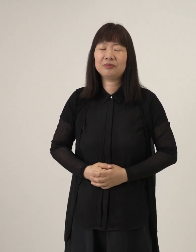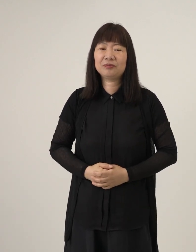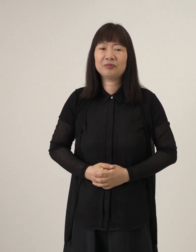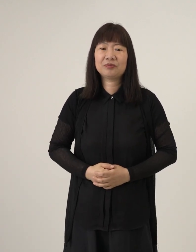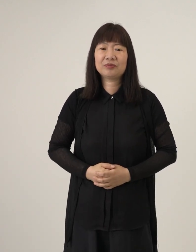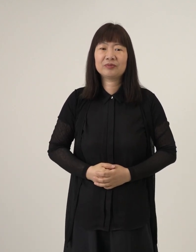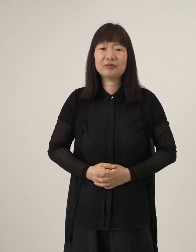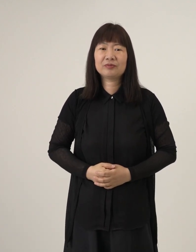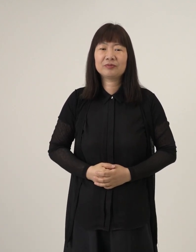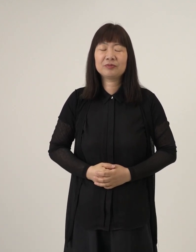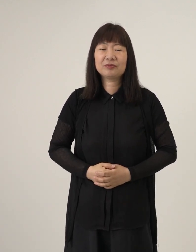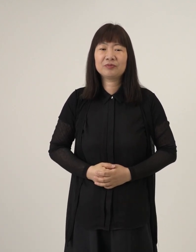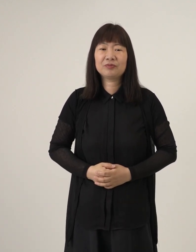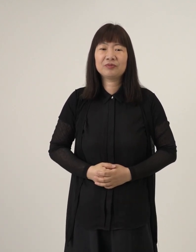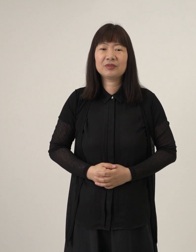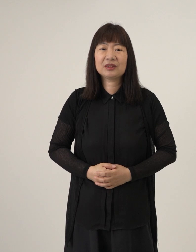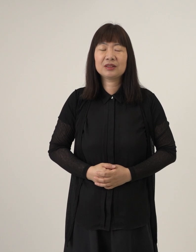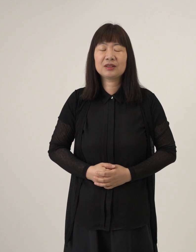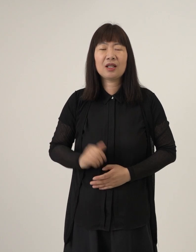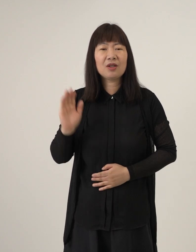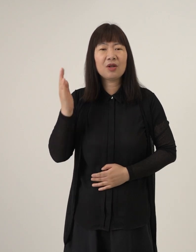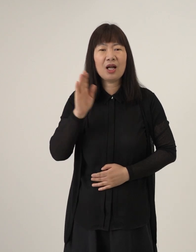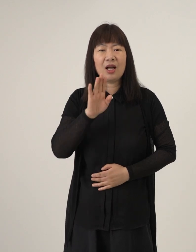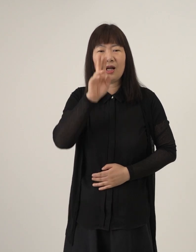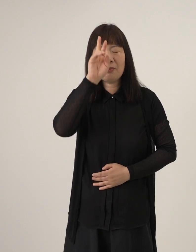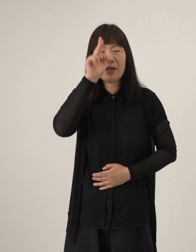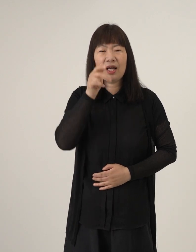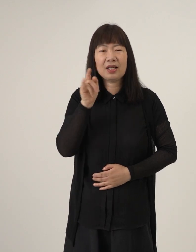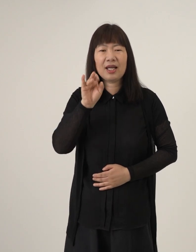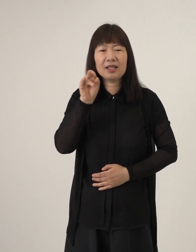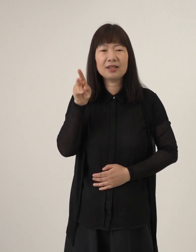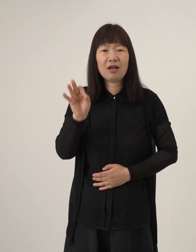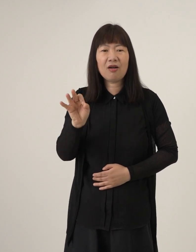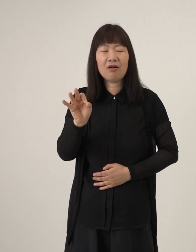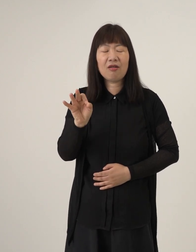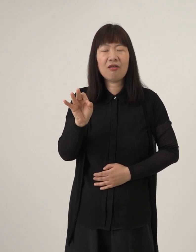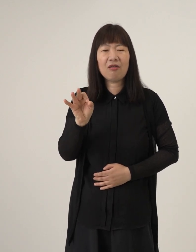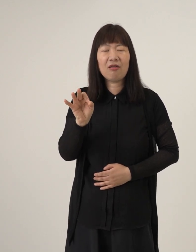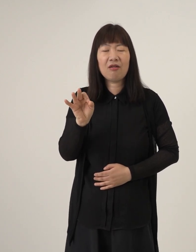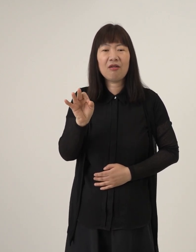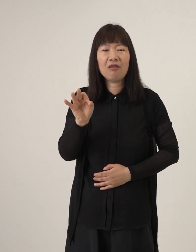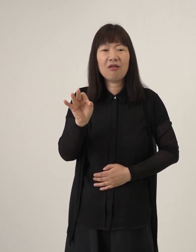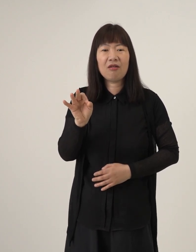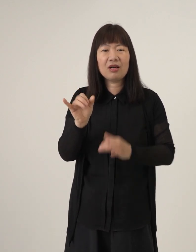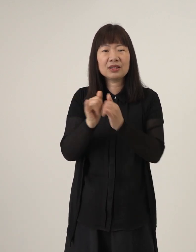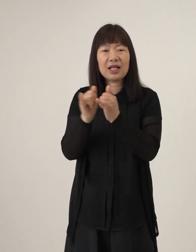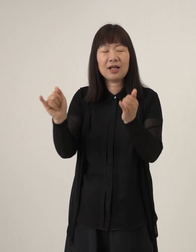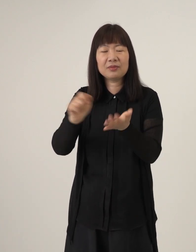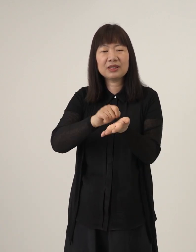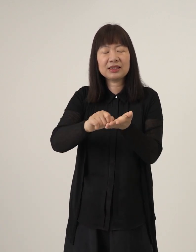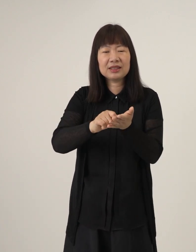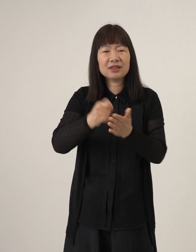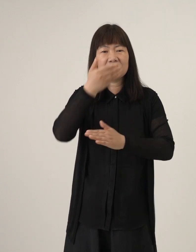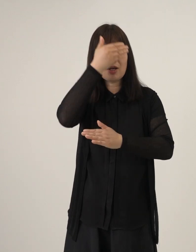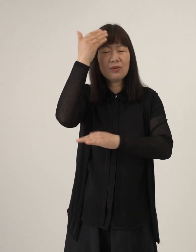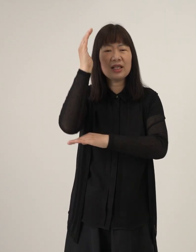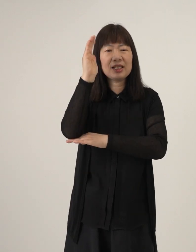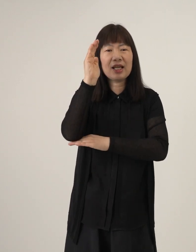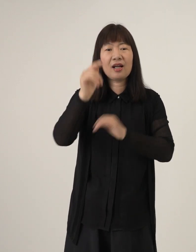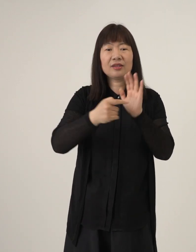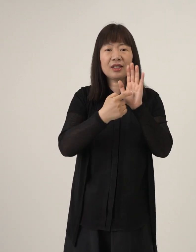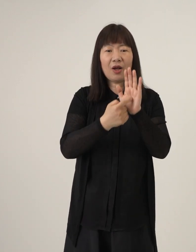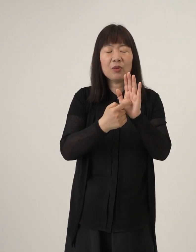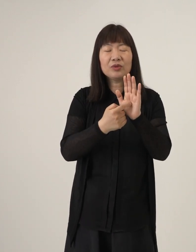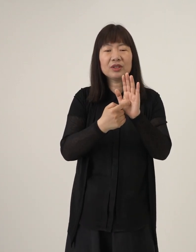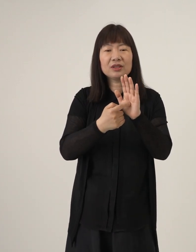요즘 그 박혜영 씨라는 작가가 쓴 그 젊은이들의 이야기가 나오는 드라마가